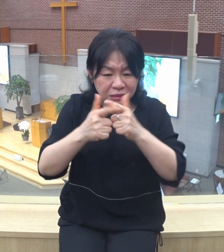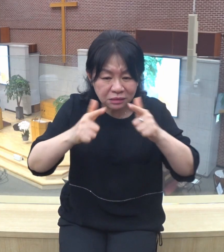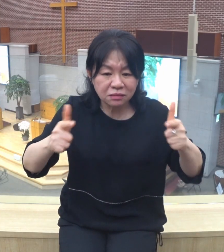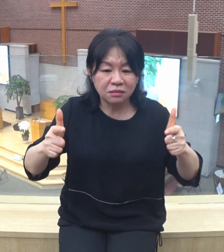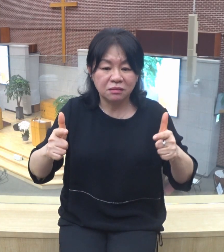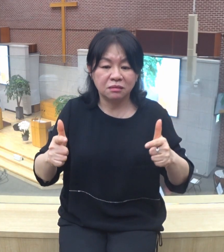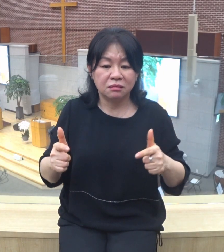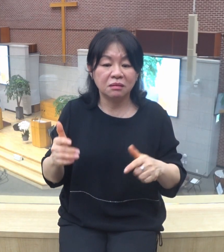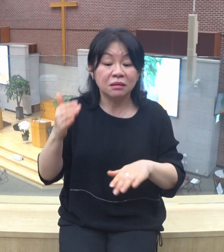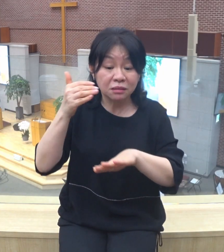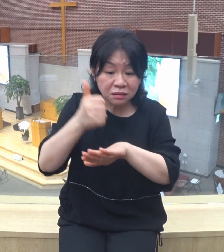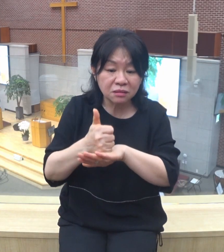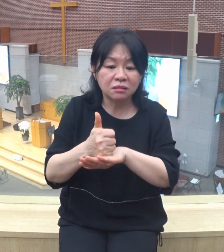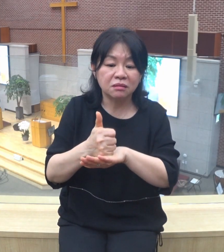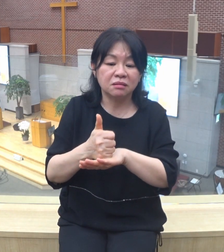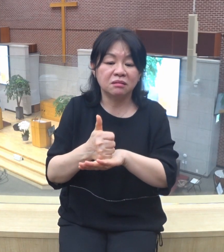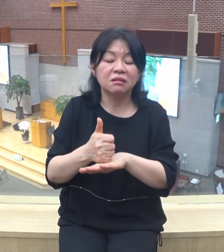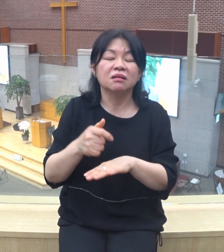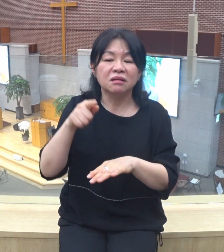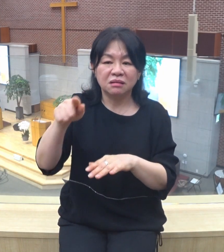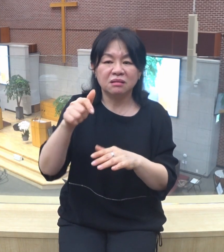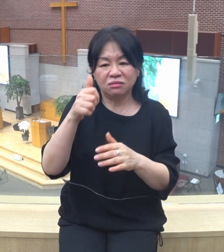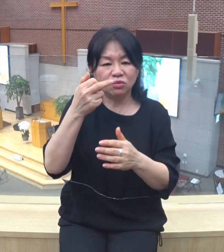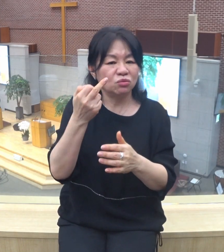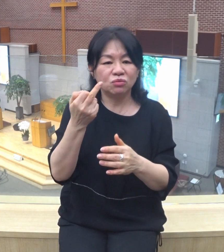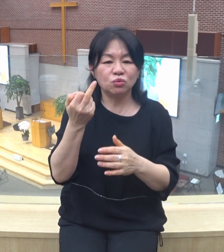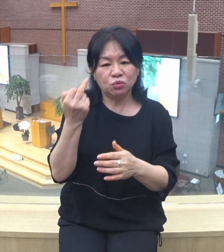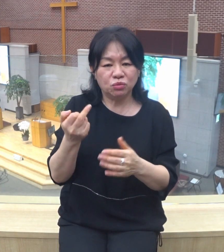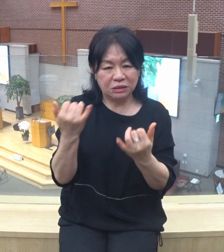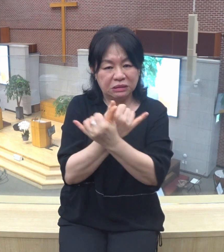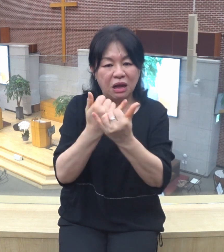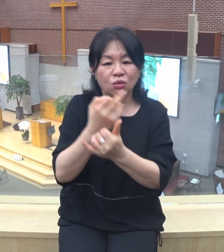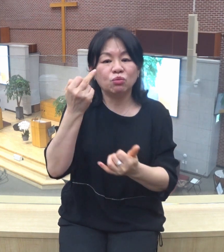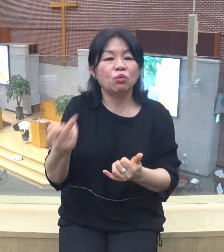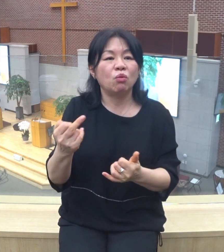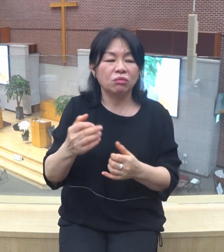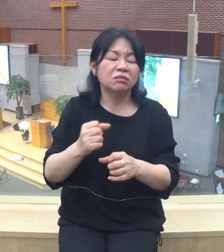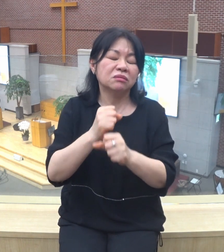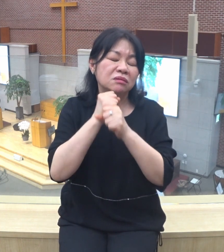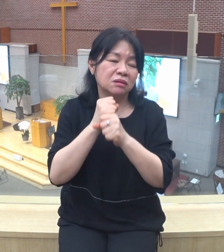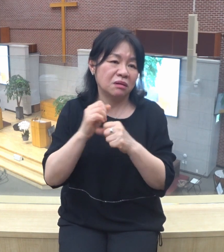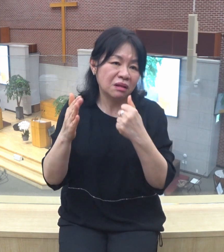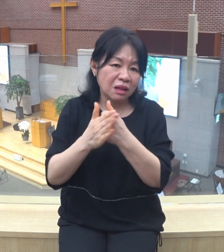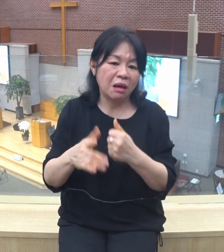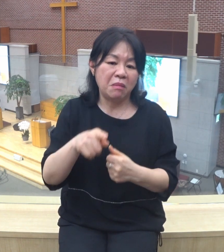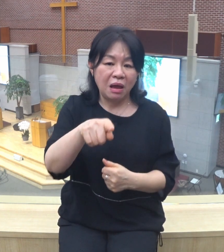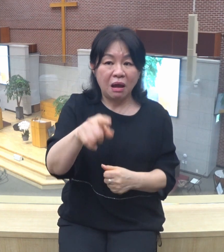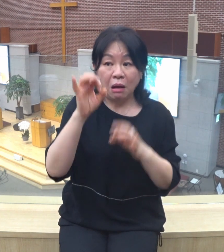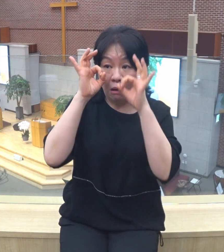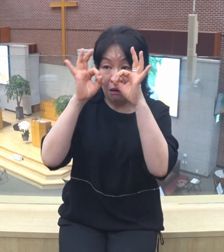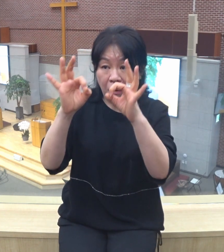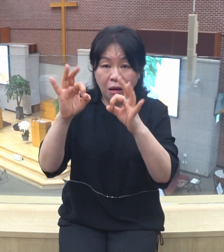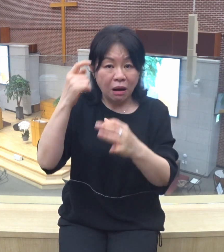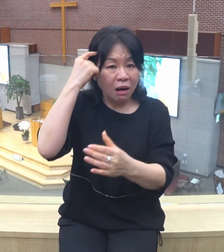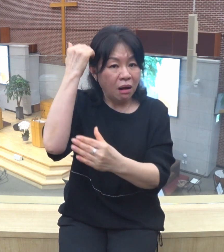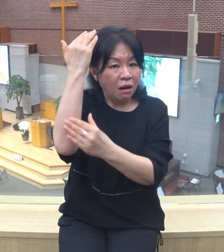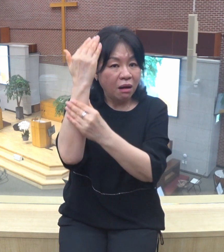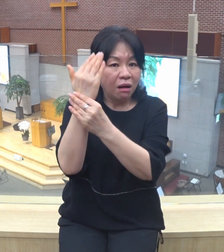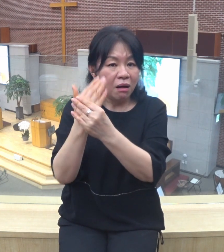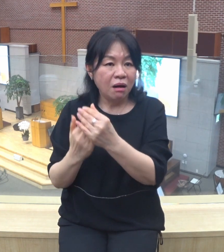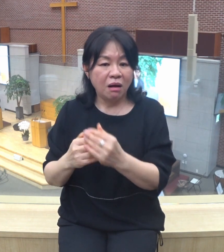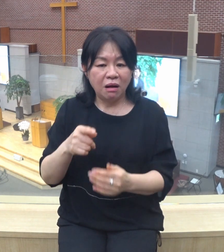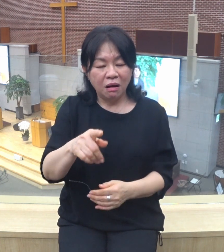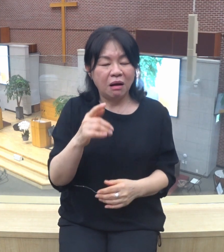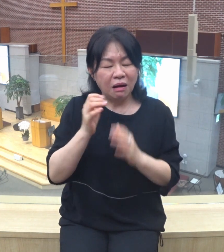형제와 물론 사귀지도 않았지만 더 멀어졌습니다. 금식도 많이 하기도 해서 몸무게가 40kg도 채 나가지